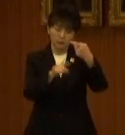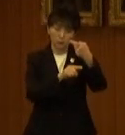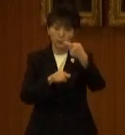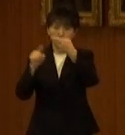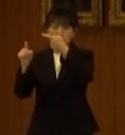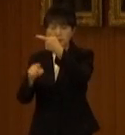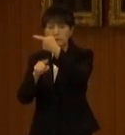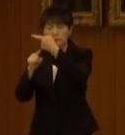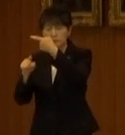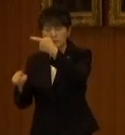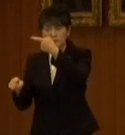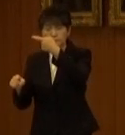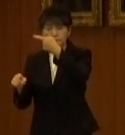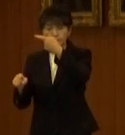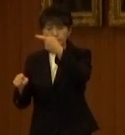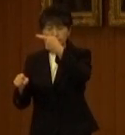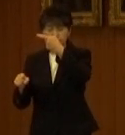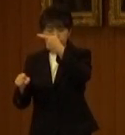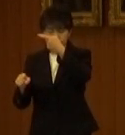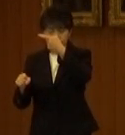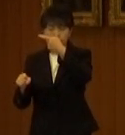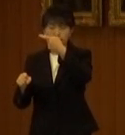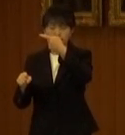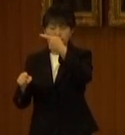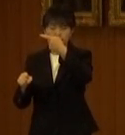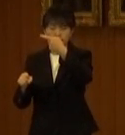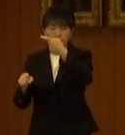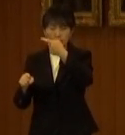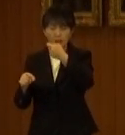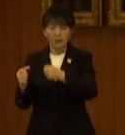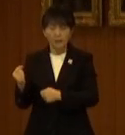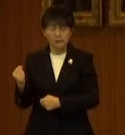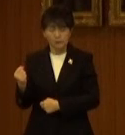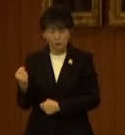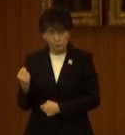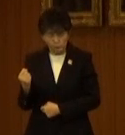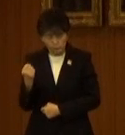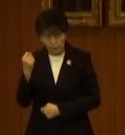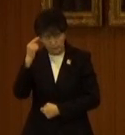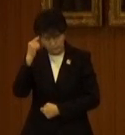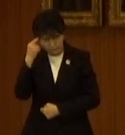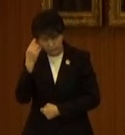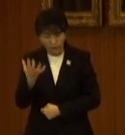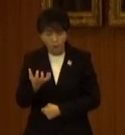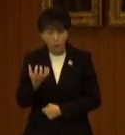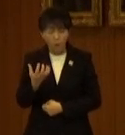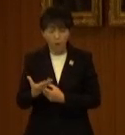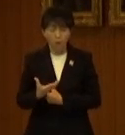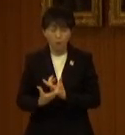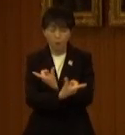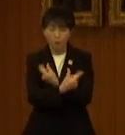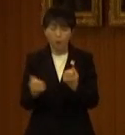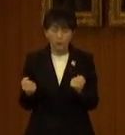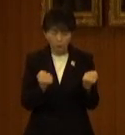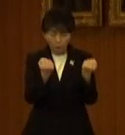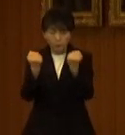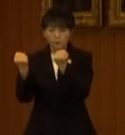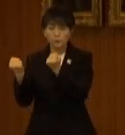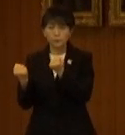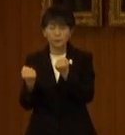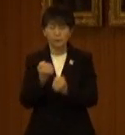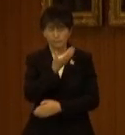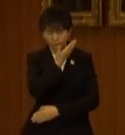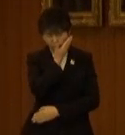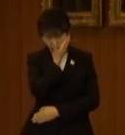の強いこの意識を持っていただく、共有していただくということが大変重要